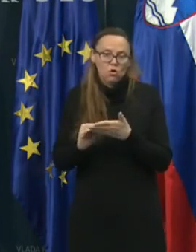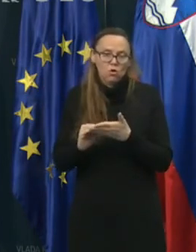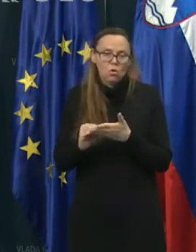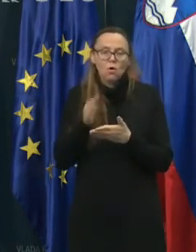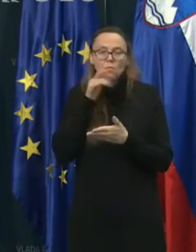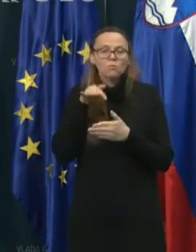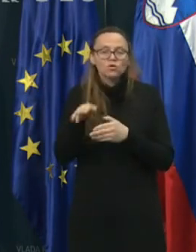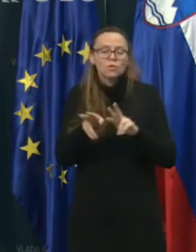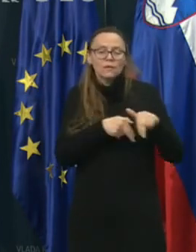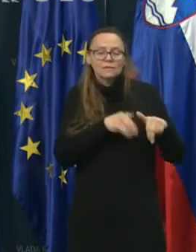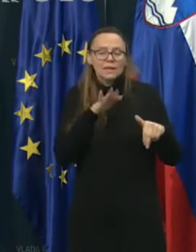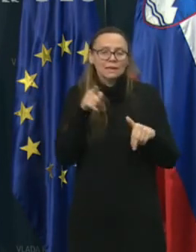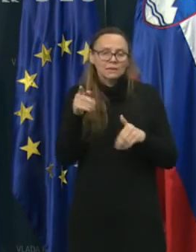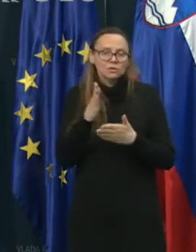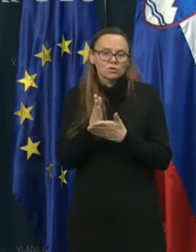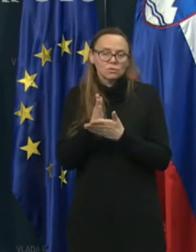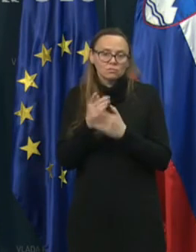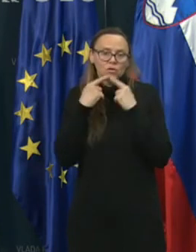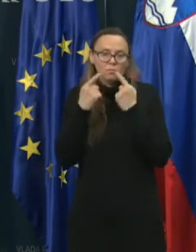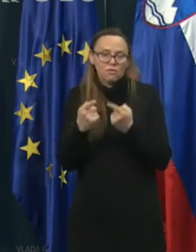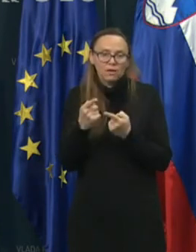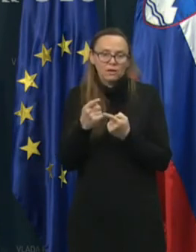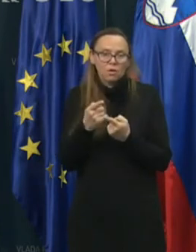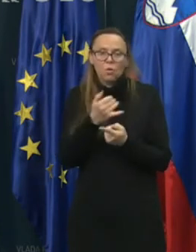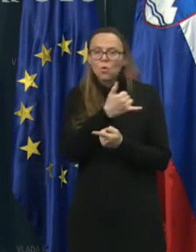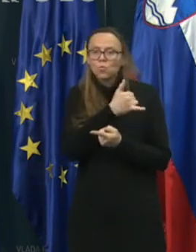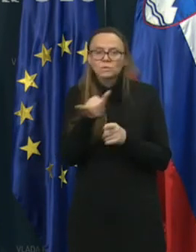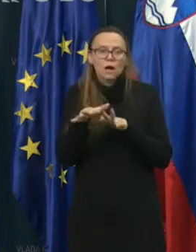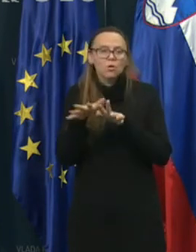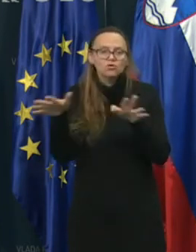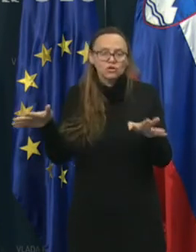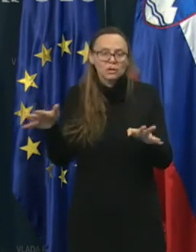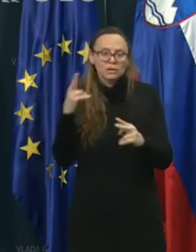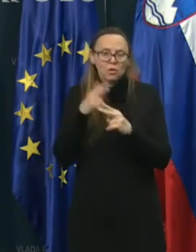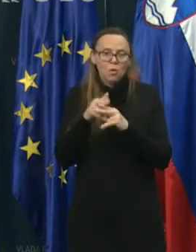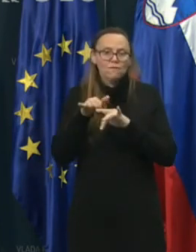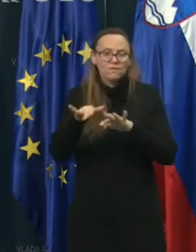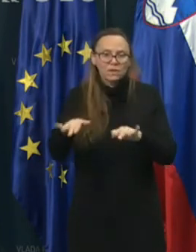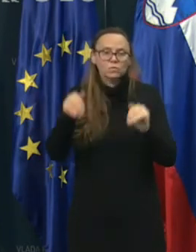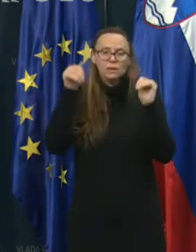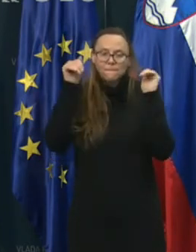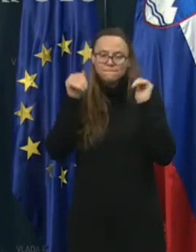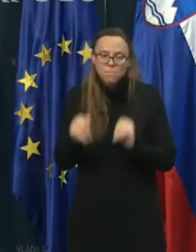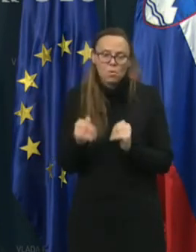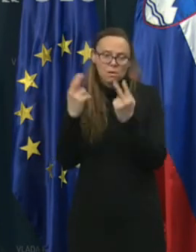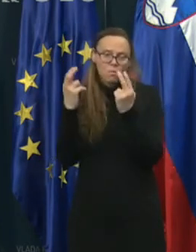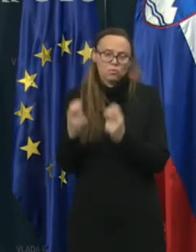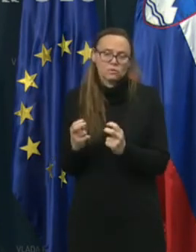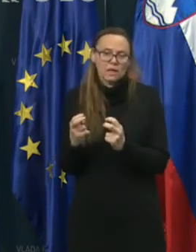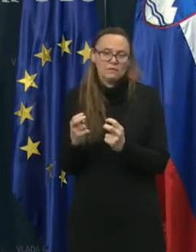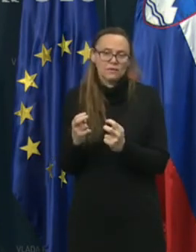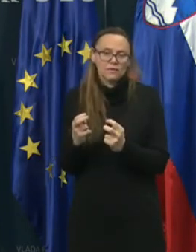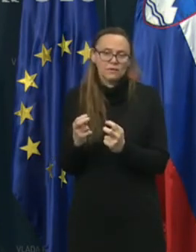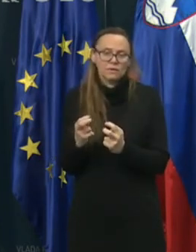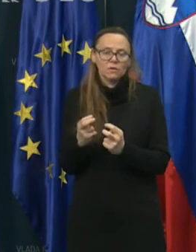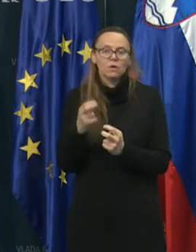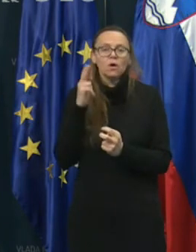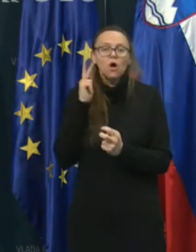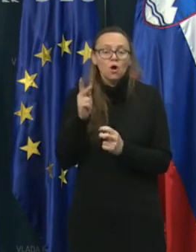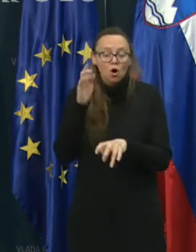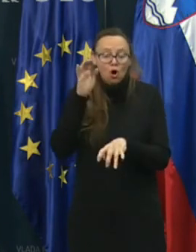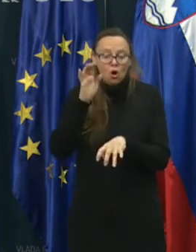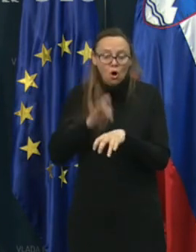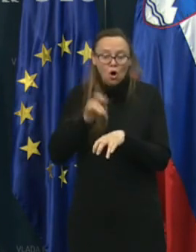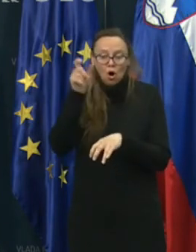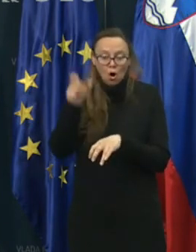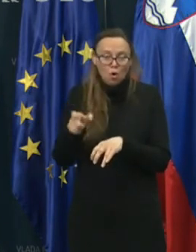šel nazaj na tisto, kar sem že povedal. Vsako širitev virusa moramo zaustaviti. Ko okuženi ne